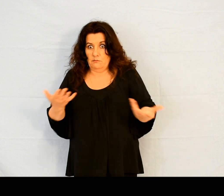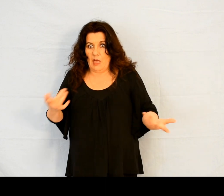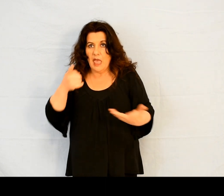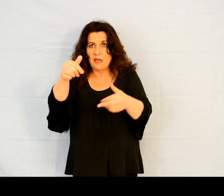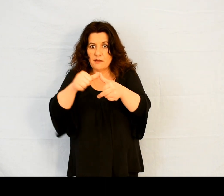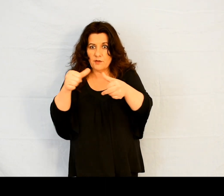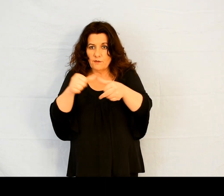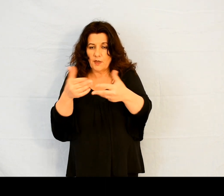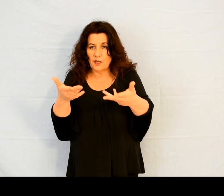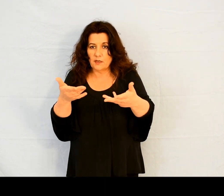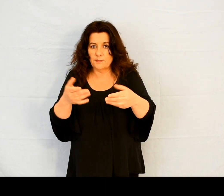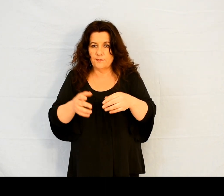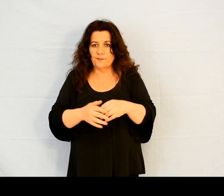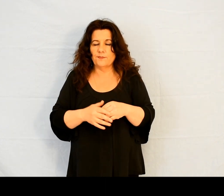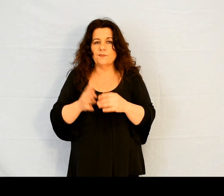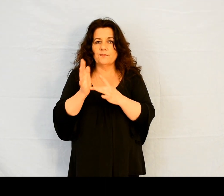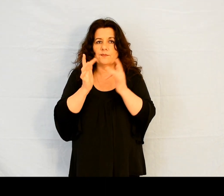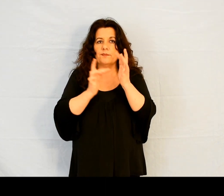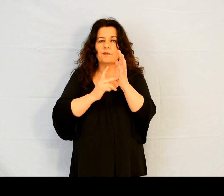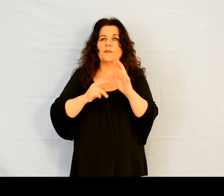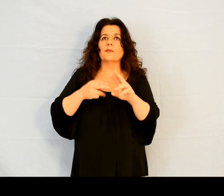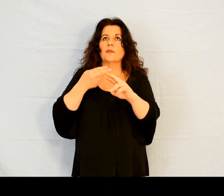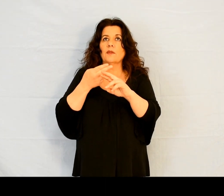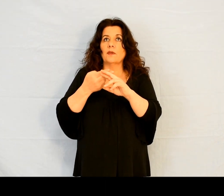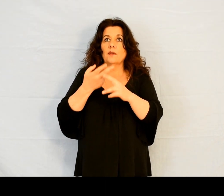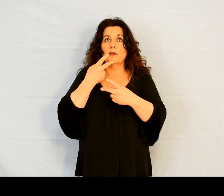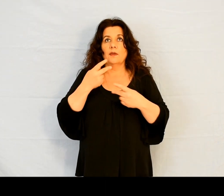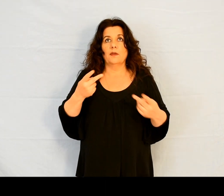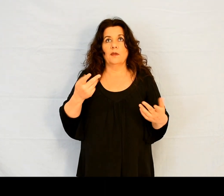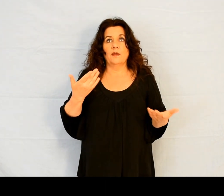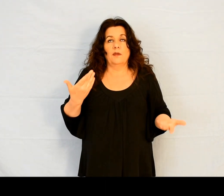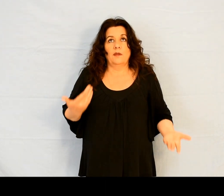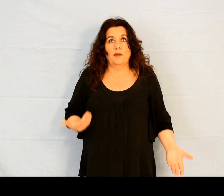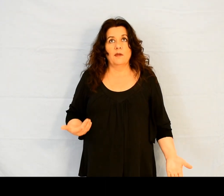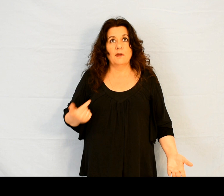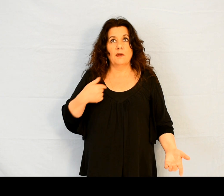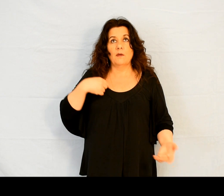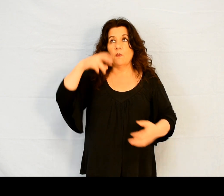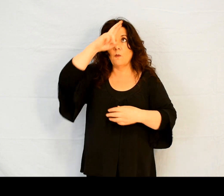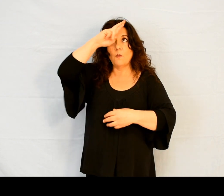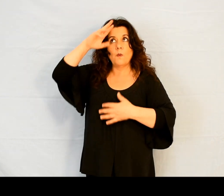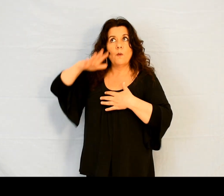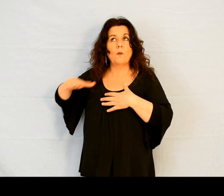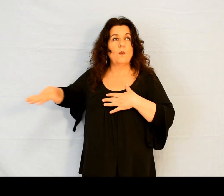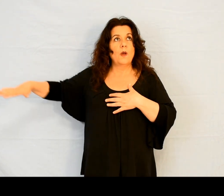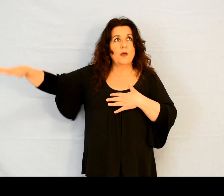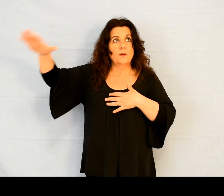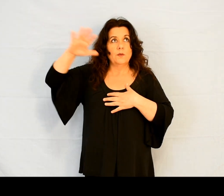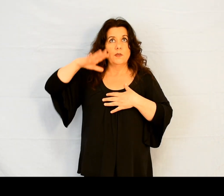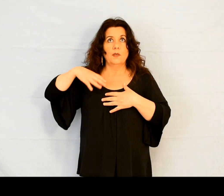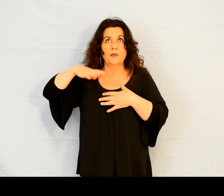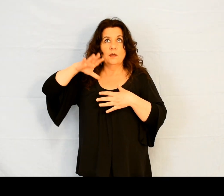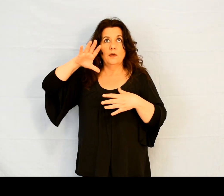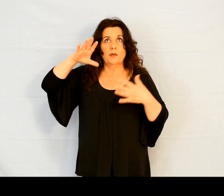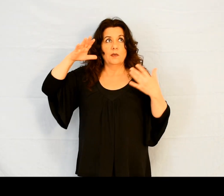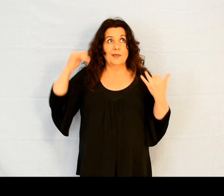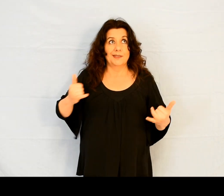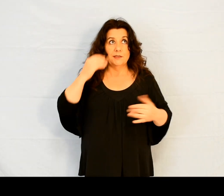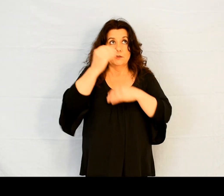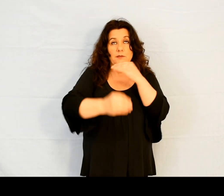Jésus déclara « Ma royauté n'est pas de ce monde. Si ma royauté était de